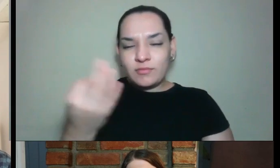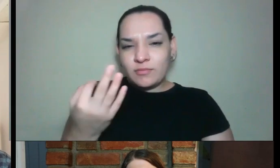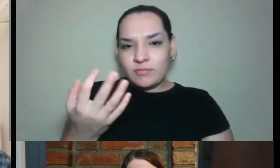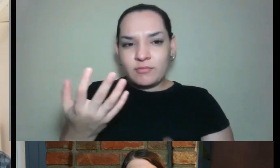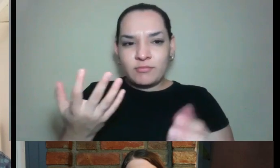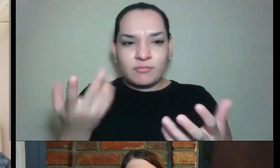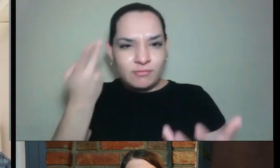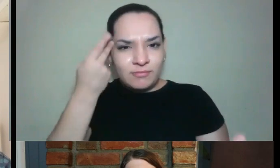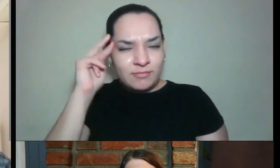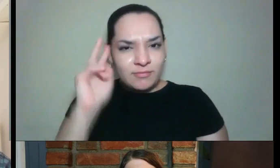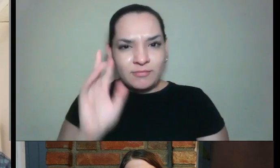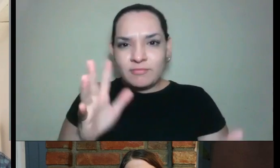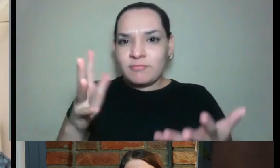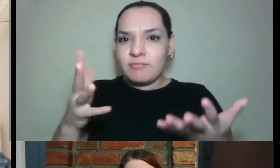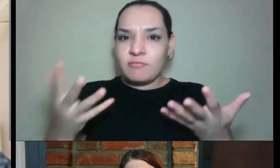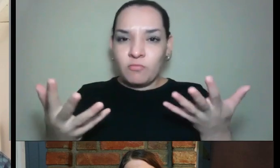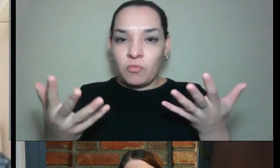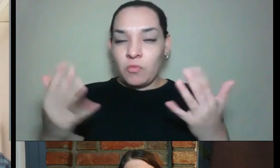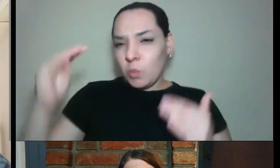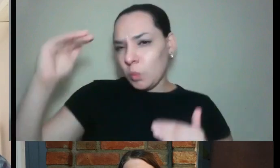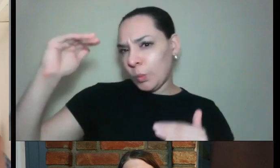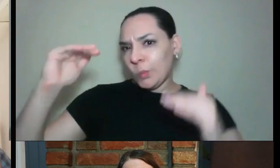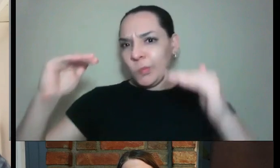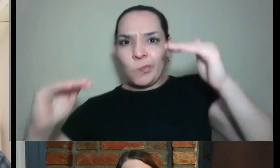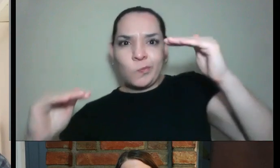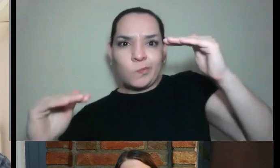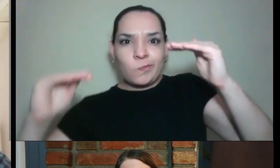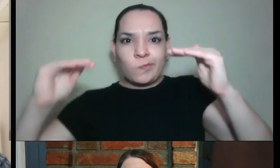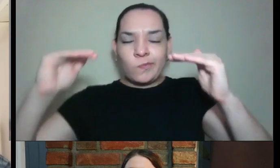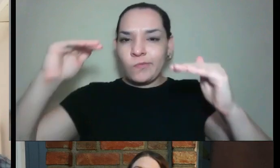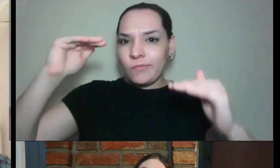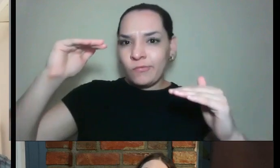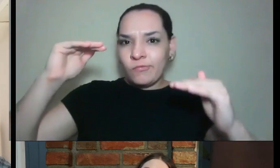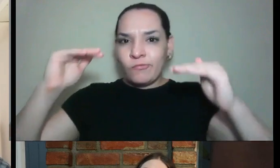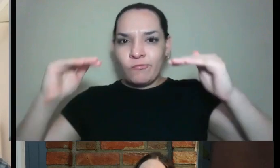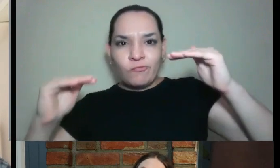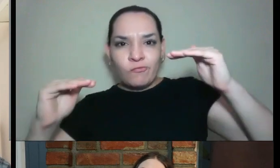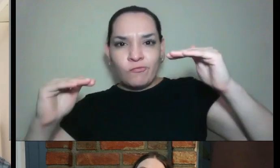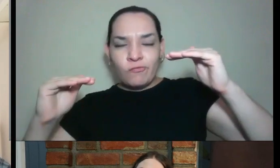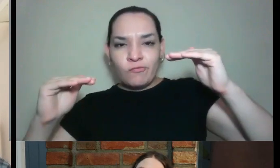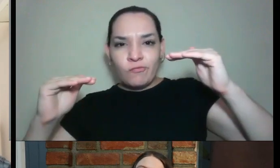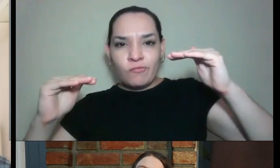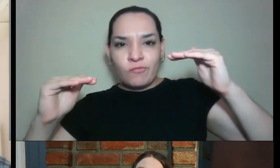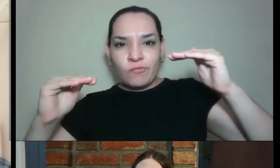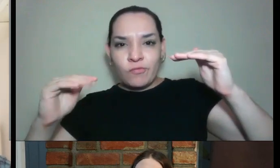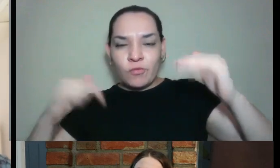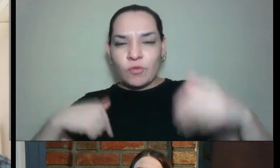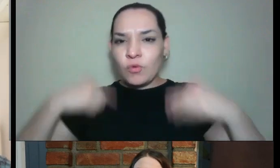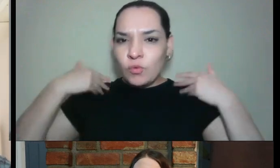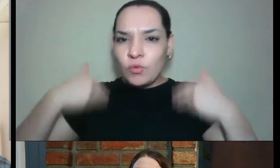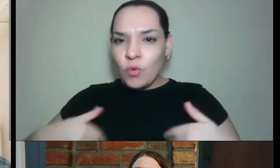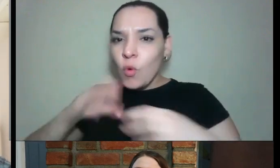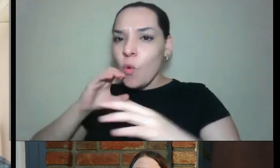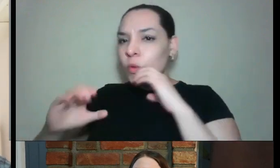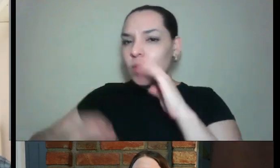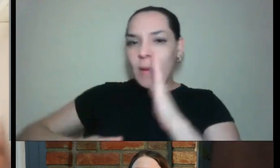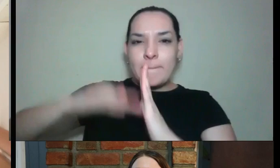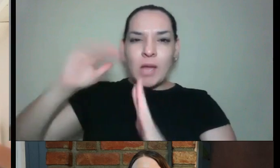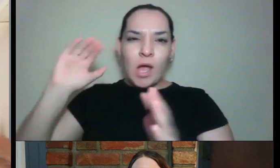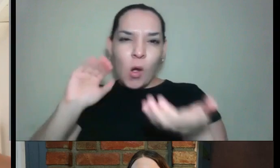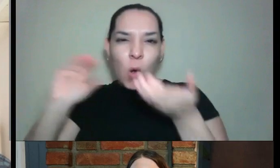Y no necesariamente tiene que haber una medición en la cual diga